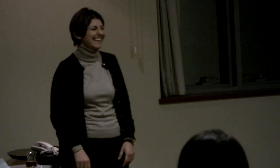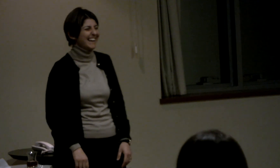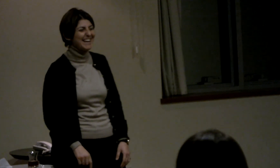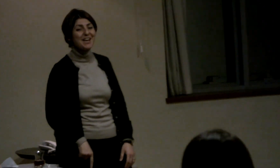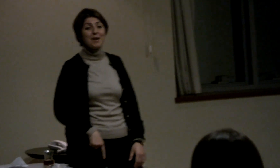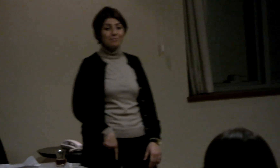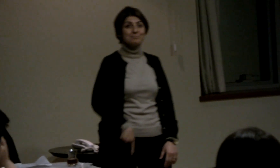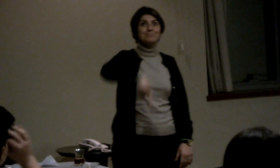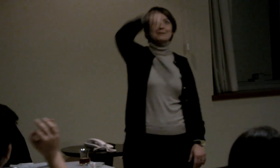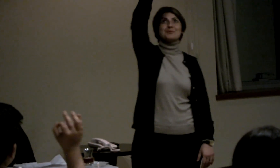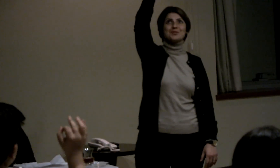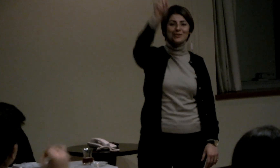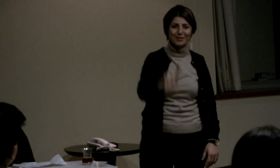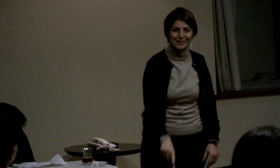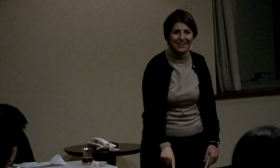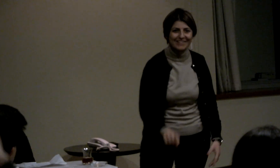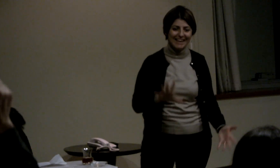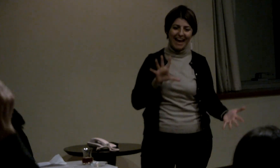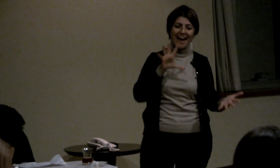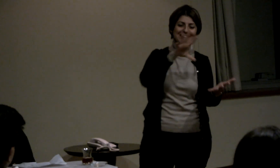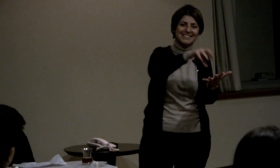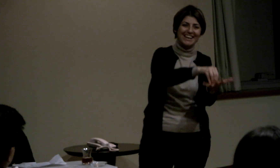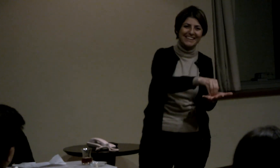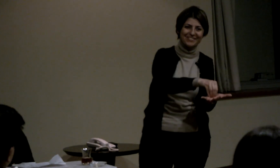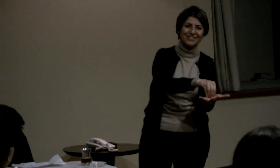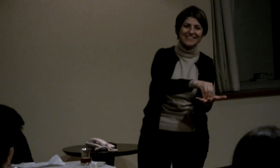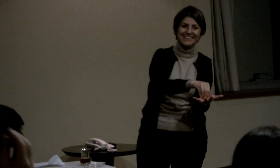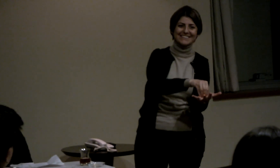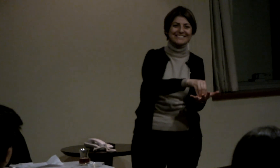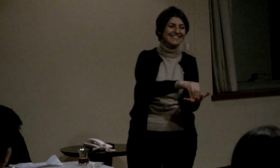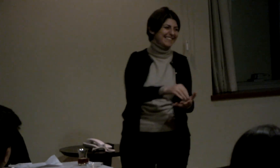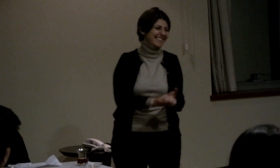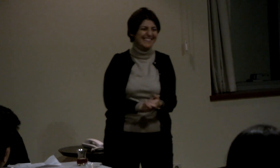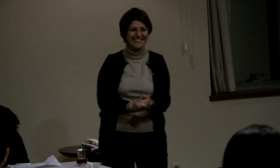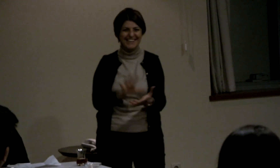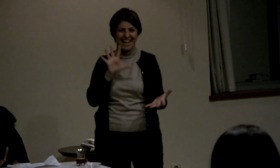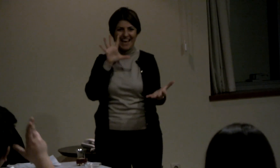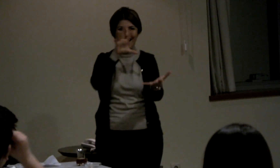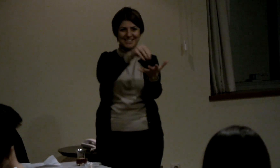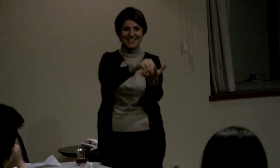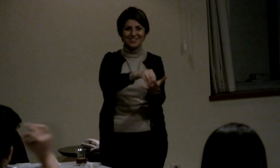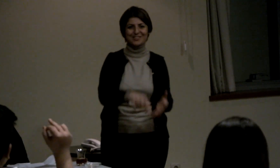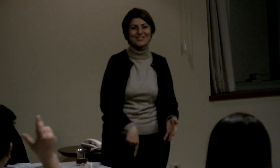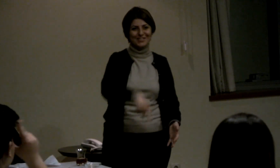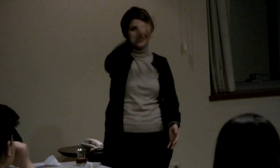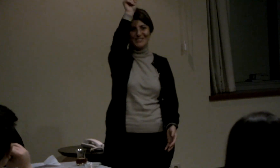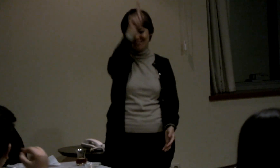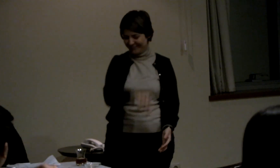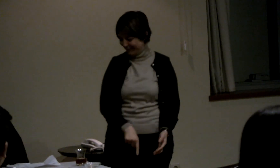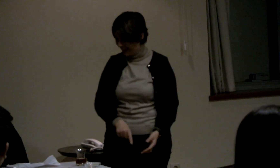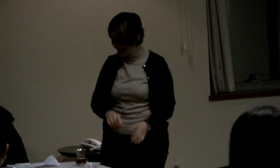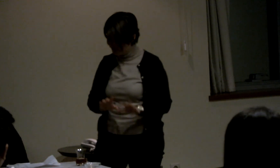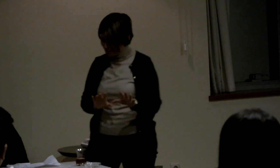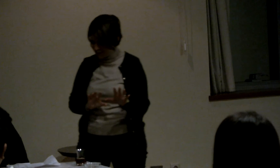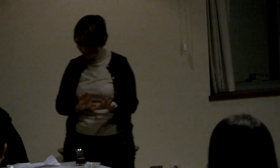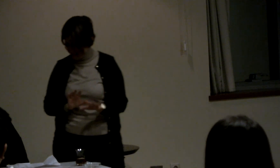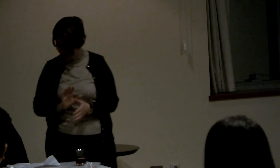yorgun. Bir bütün gün, evet, her şey birbirine girdi. Her şey oldu bugün bütün gün. Mesaiye gitmedim